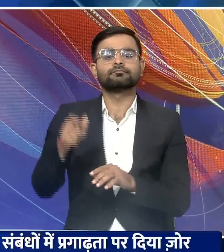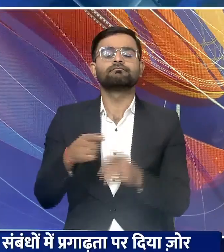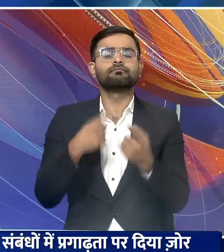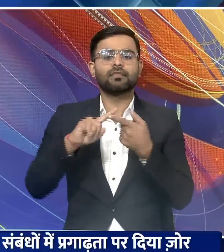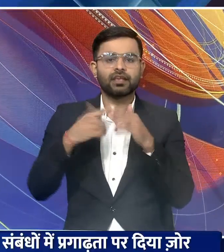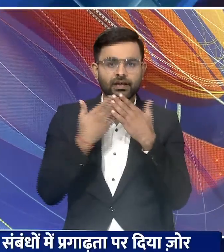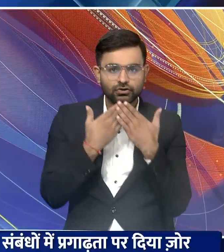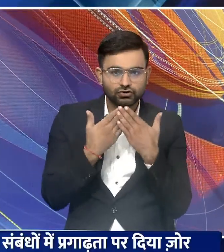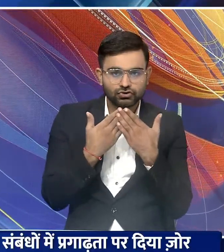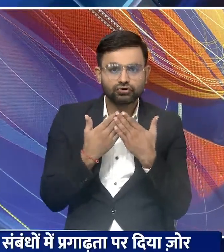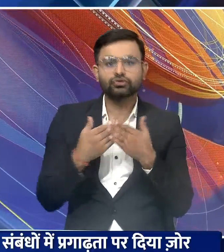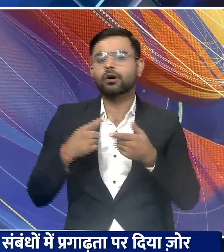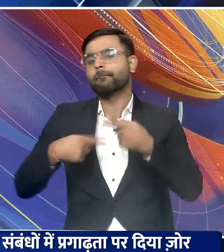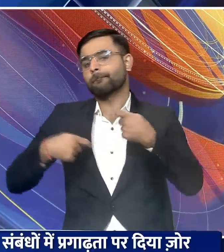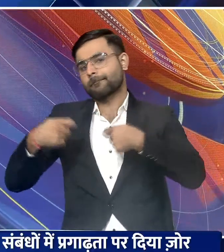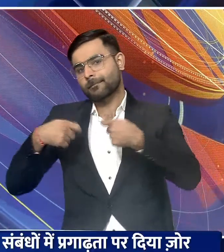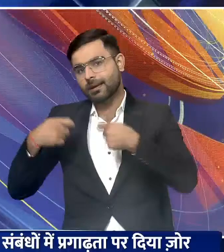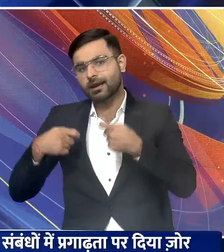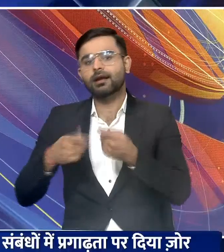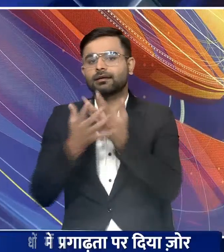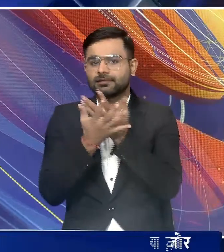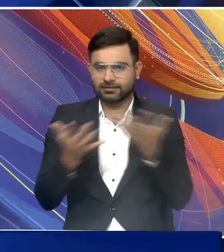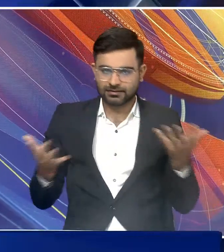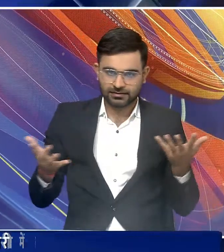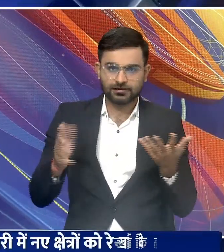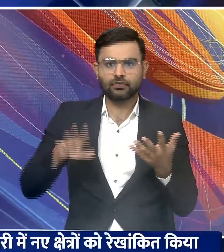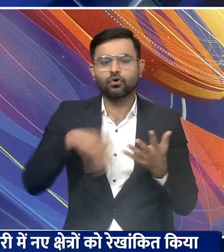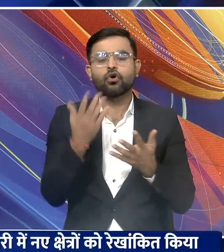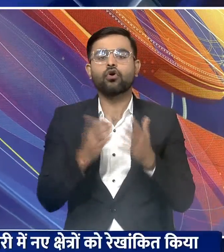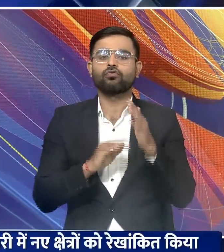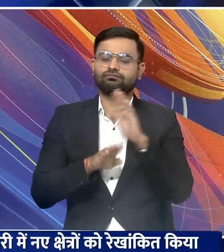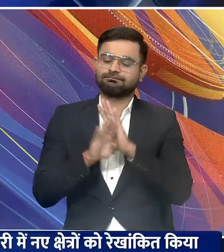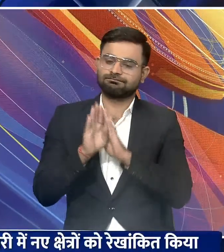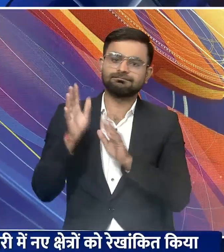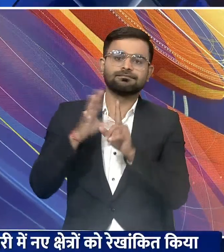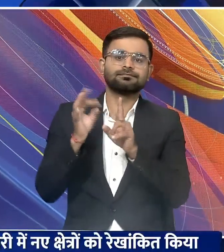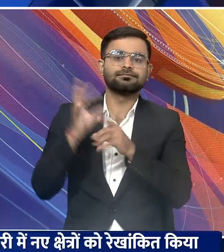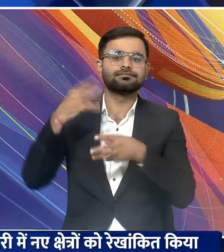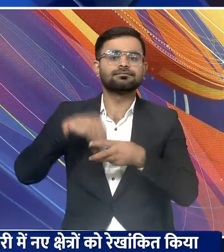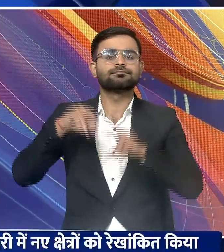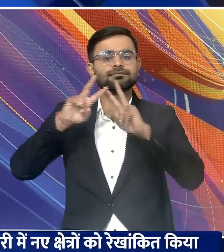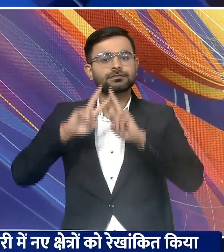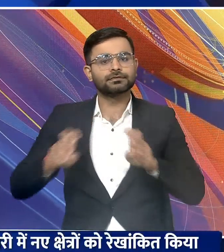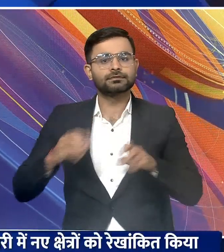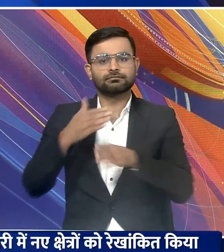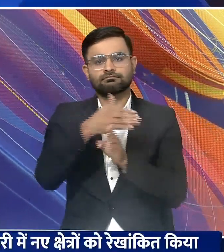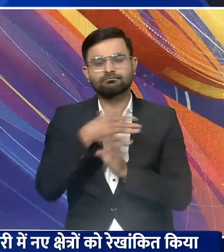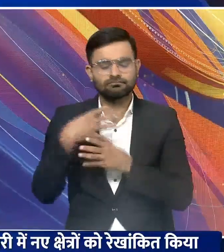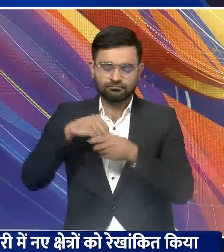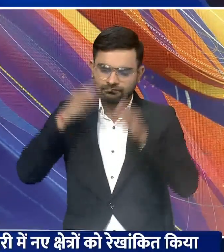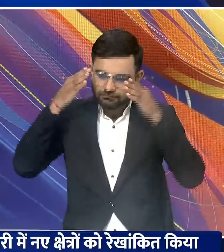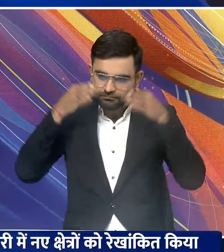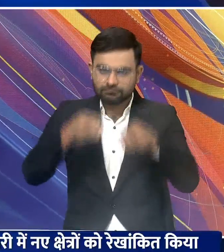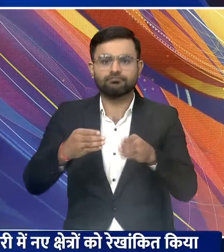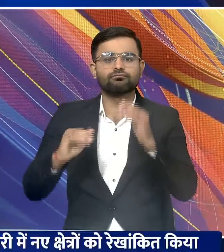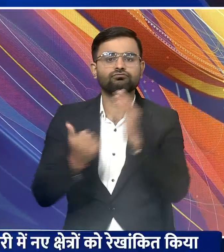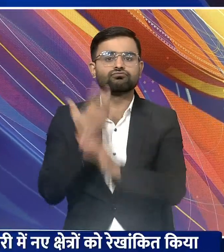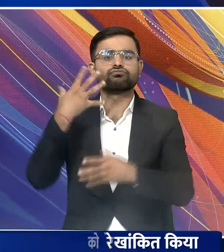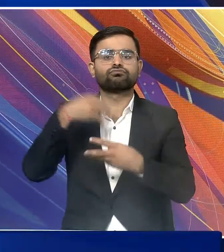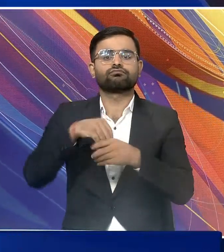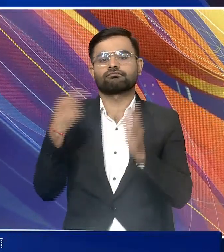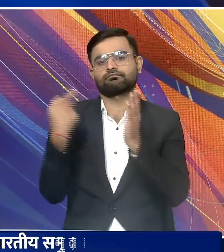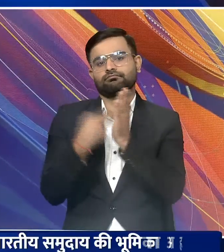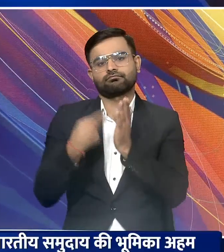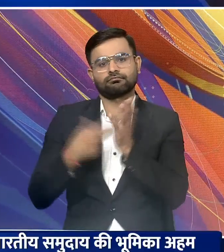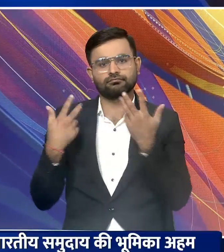शिक्षा, प्रौद्योगिकी, संसाधनों और गतिशीलता सहित साझेदारी में फोकस के नए क्षेत्रों को रेखांकित